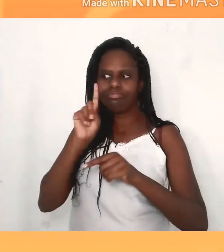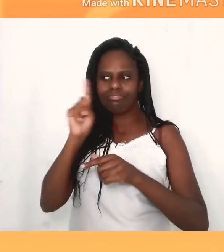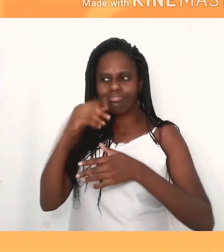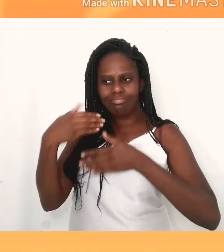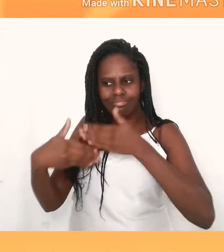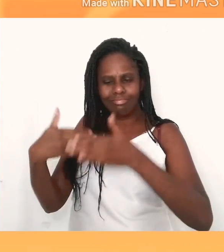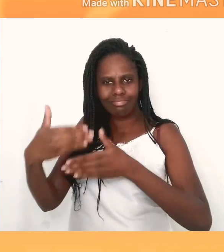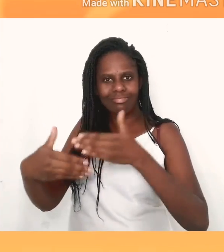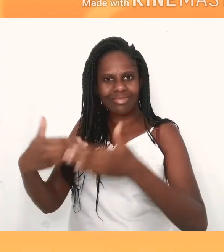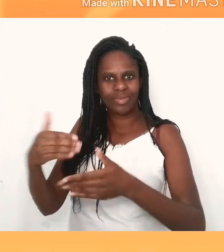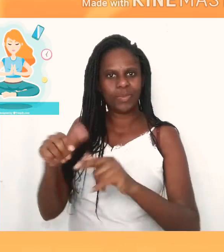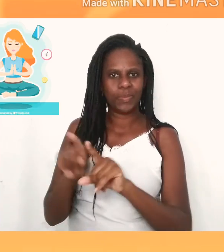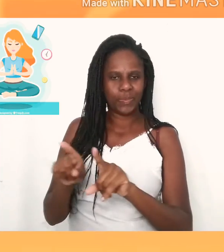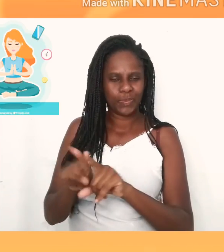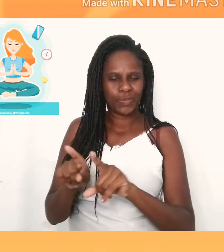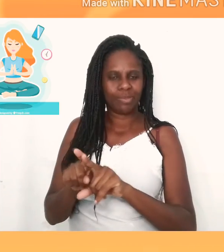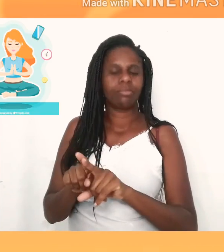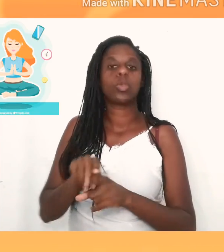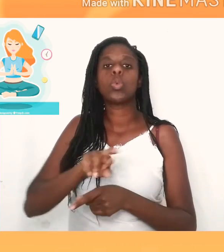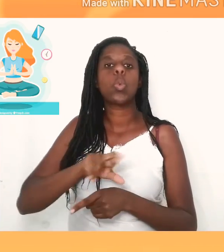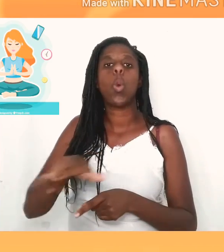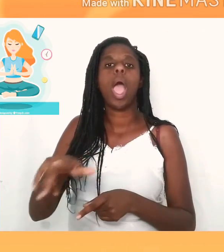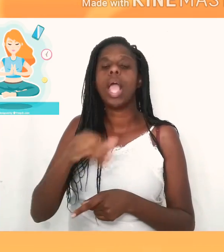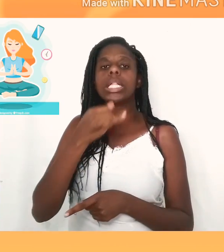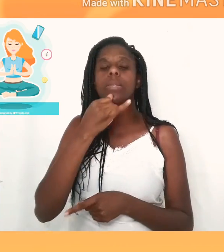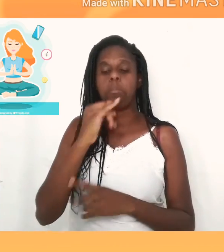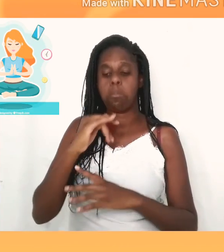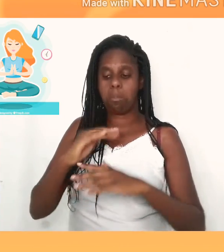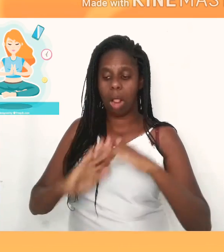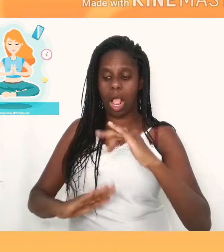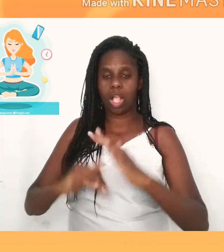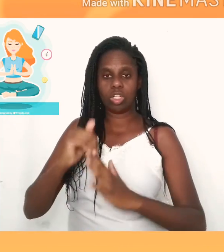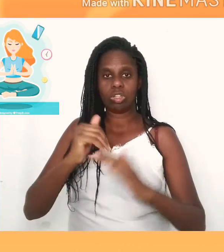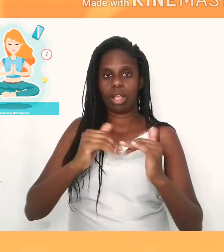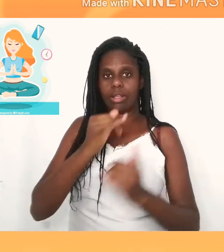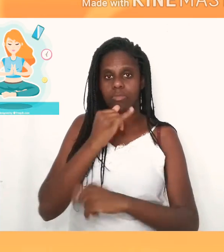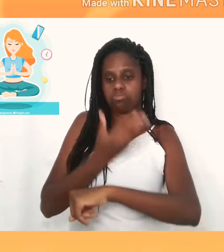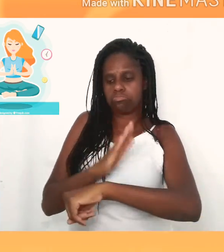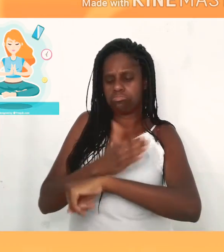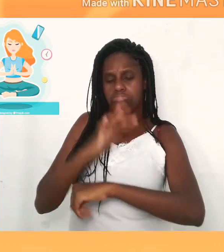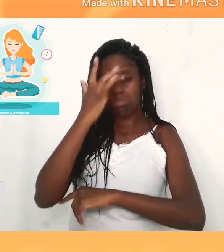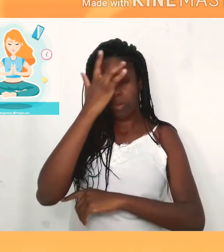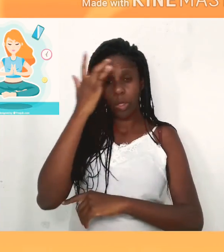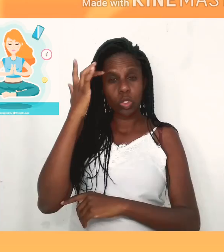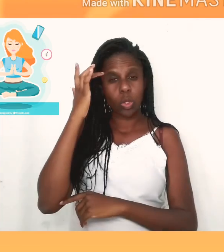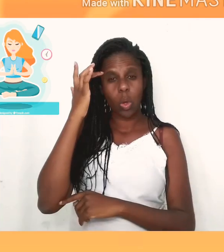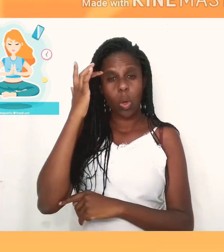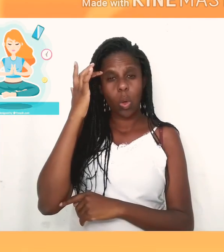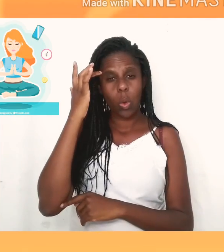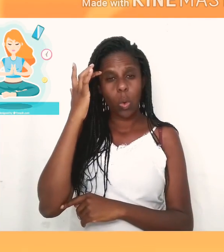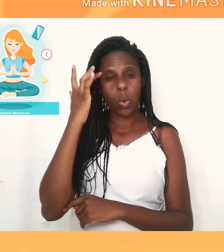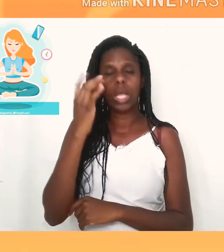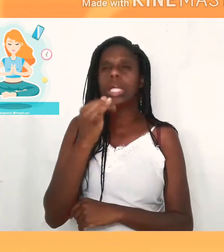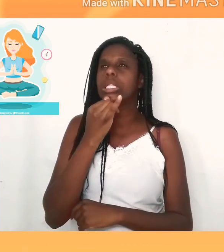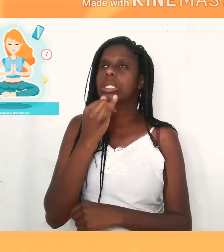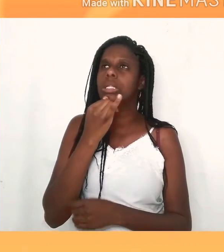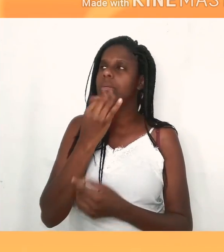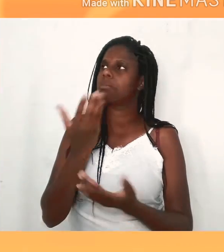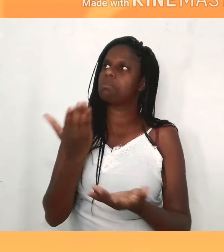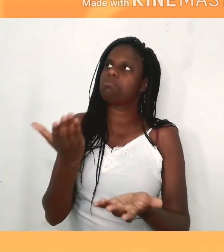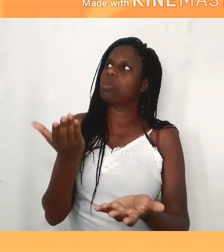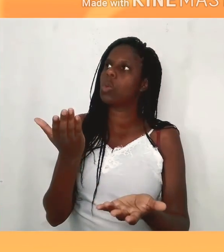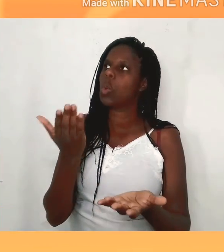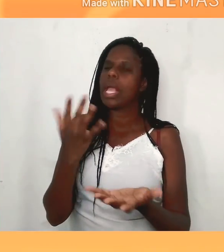para o dia a dia, uma disciplina para o dia a dia, né? Ela não é só uma prática para aquela pessoa que está retirada